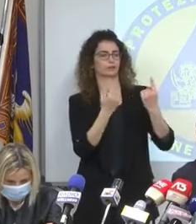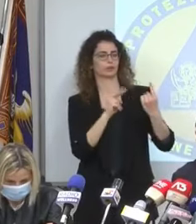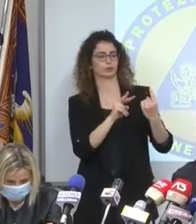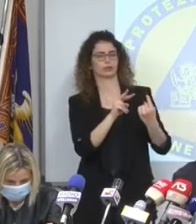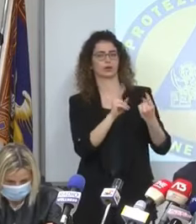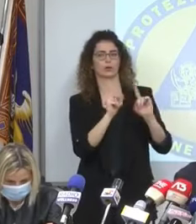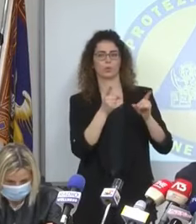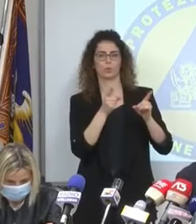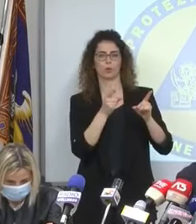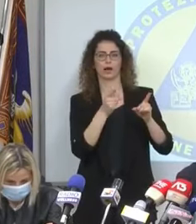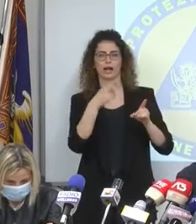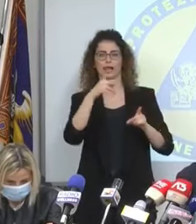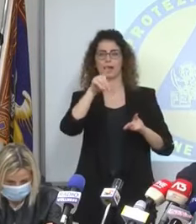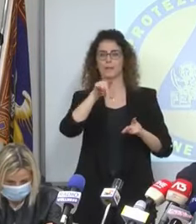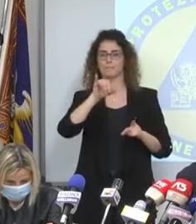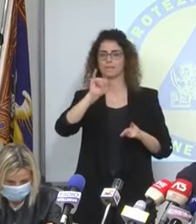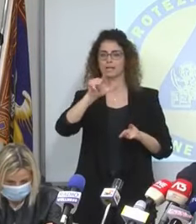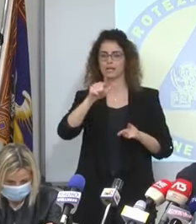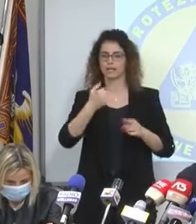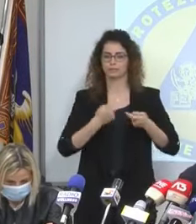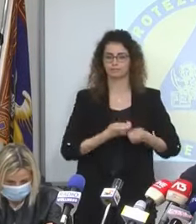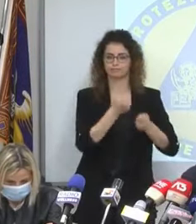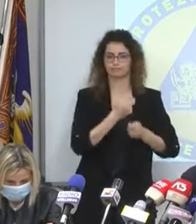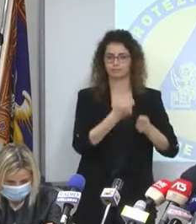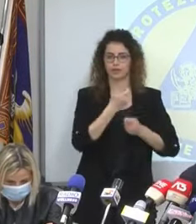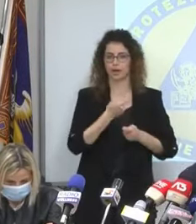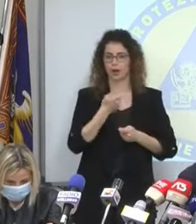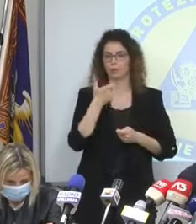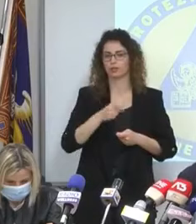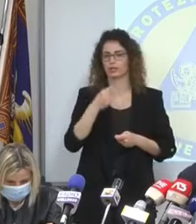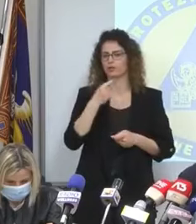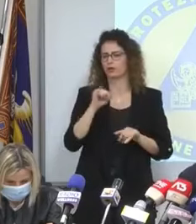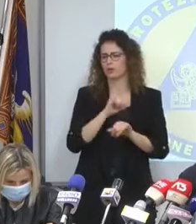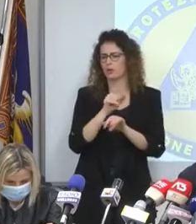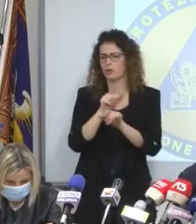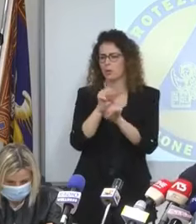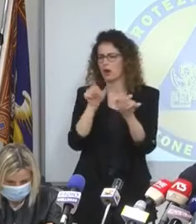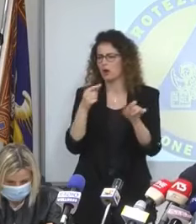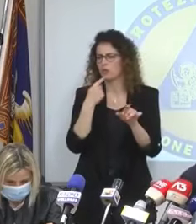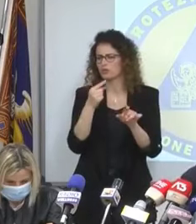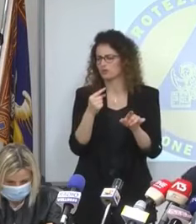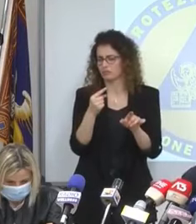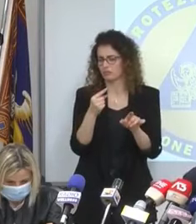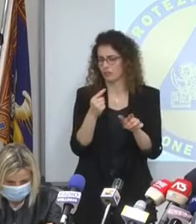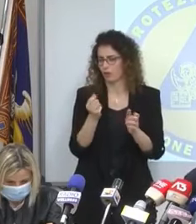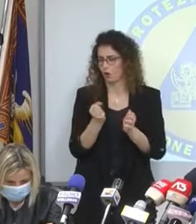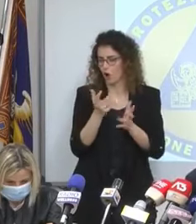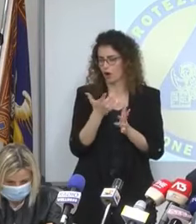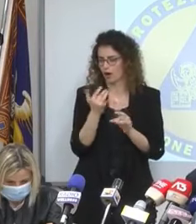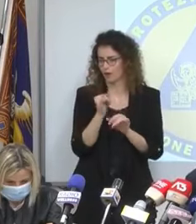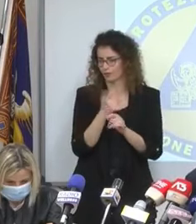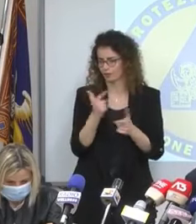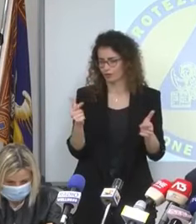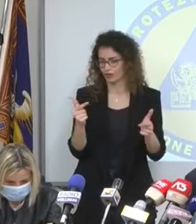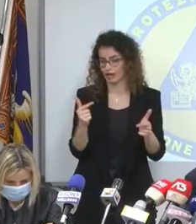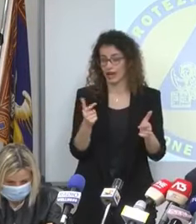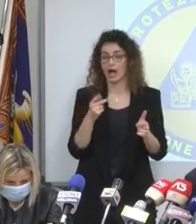che è quella di rilanciare il PIL, perché nessuno ha il coraggio di dirlo, ma qua se con recovery fund non si rilancia il